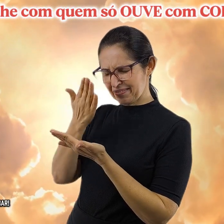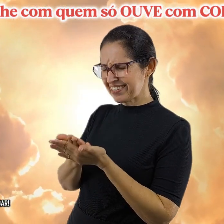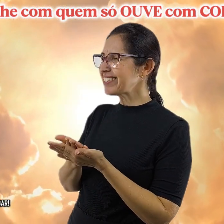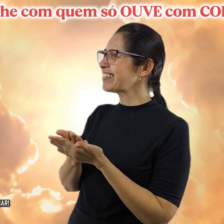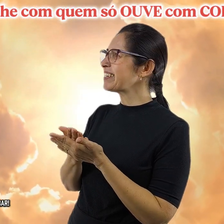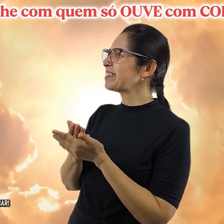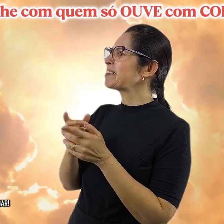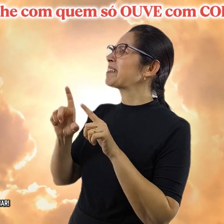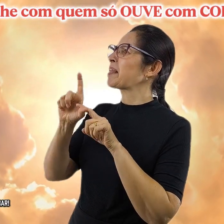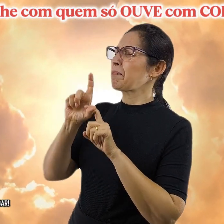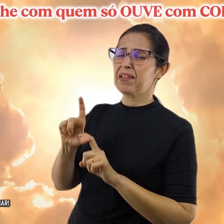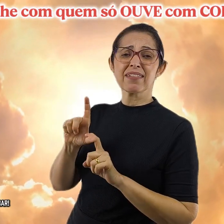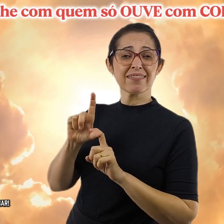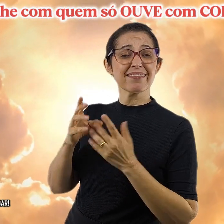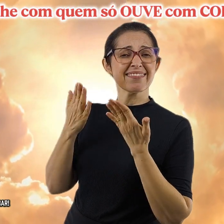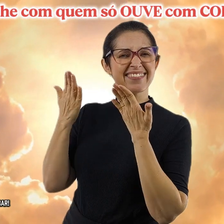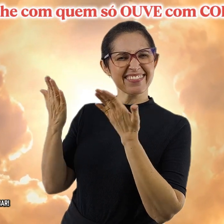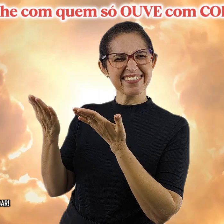deste amor.